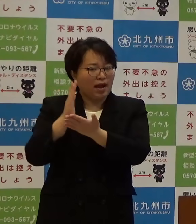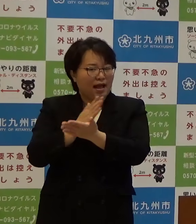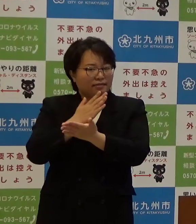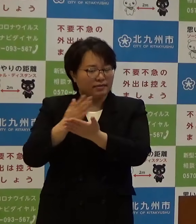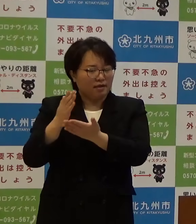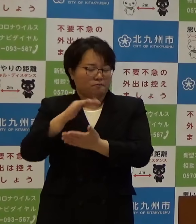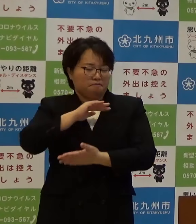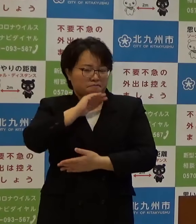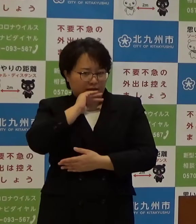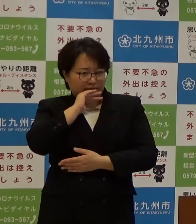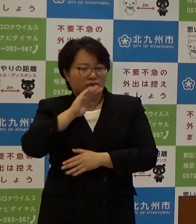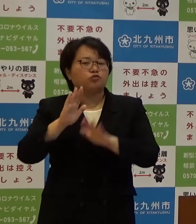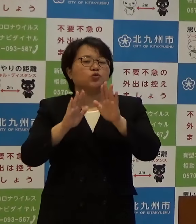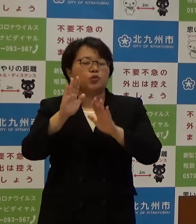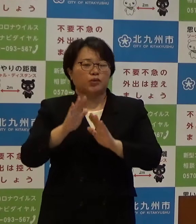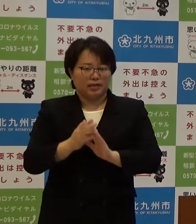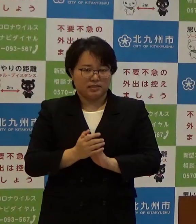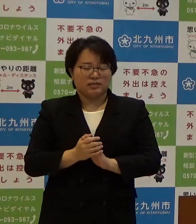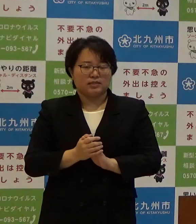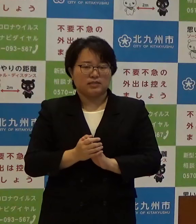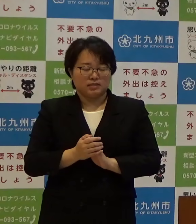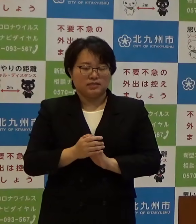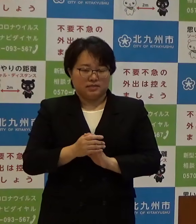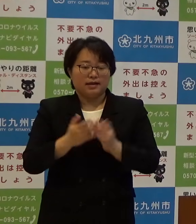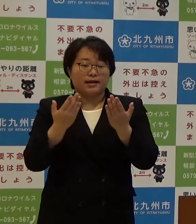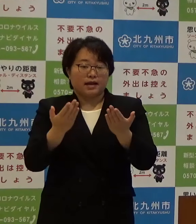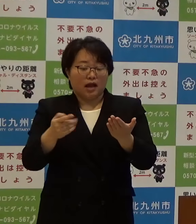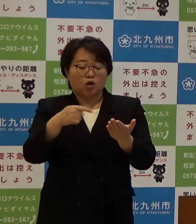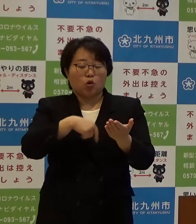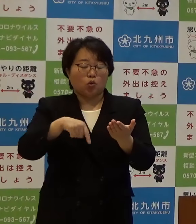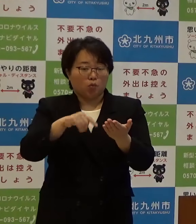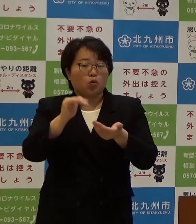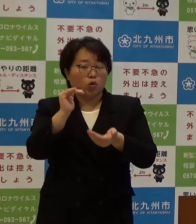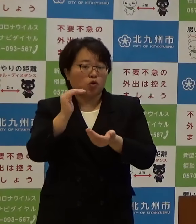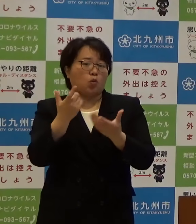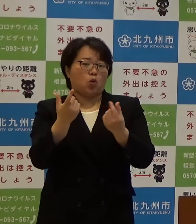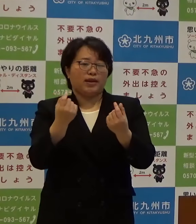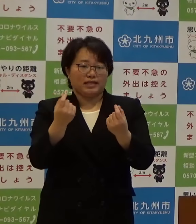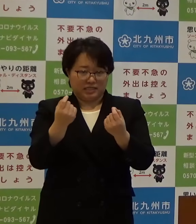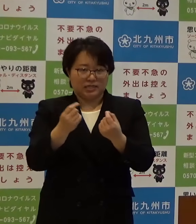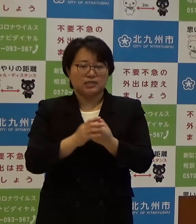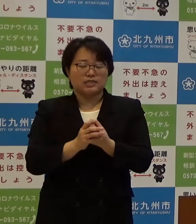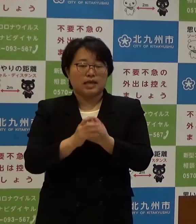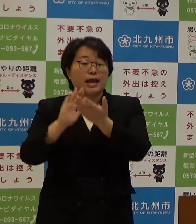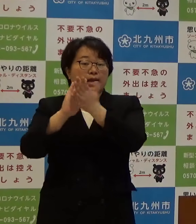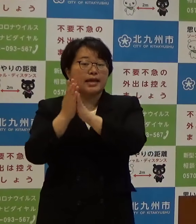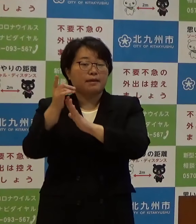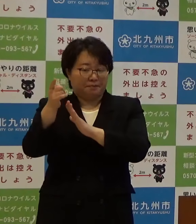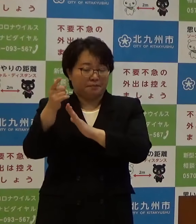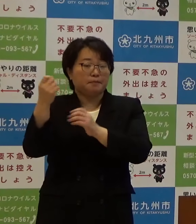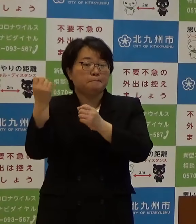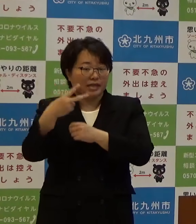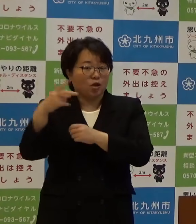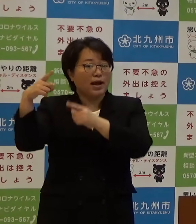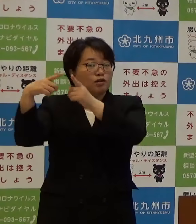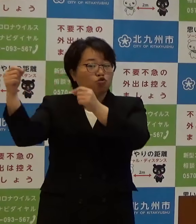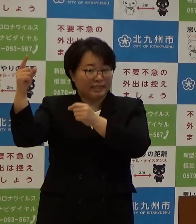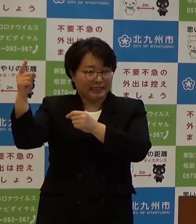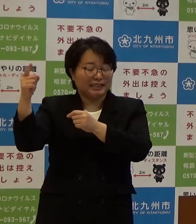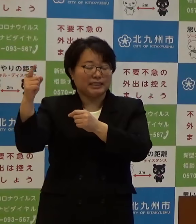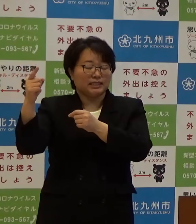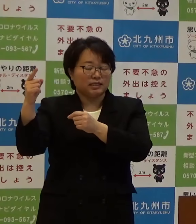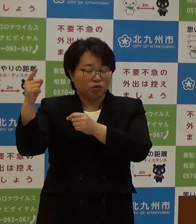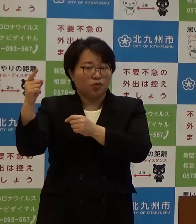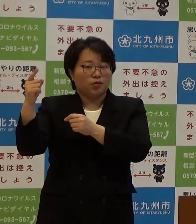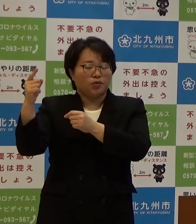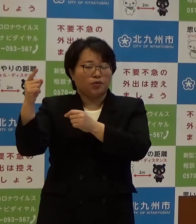の運営につきましてもですね、そうした県また文部科学省のガイドライン、